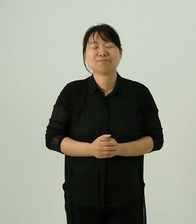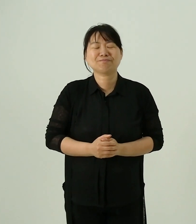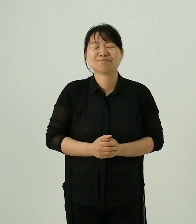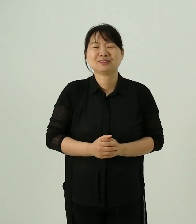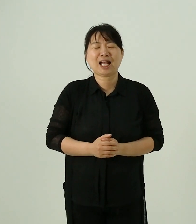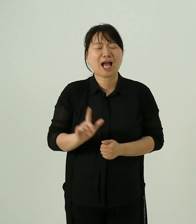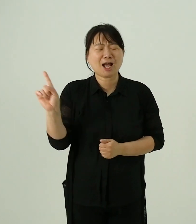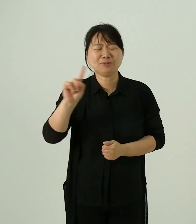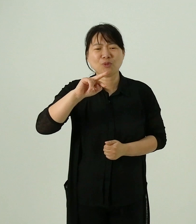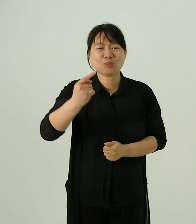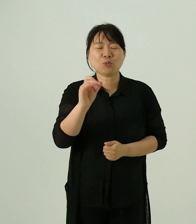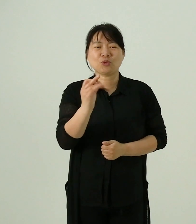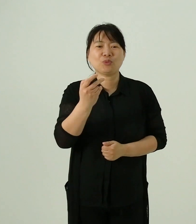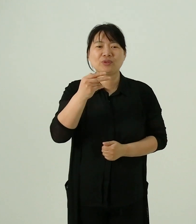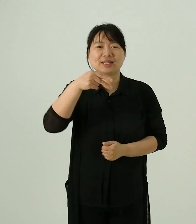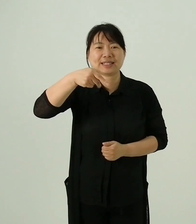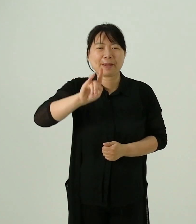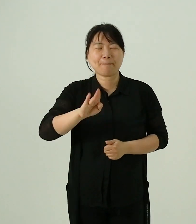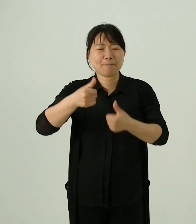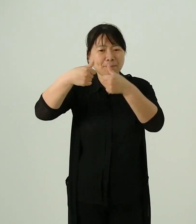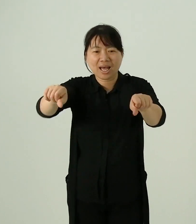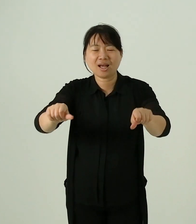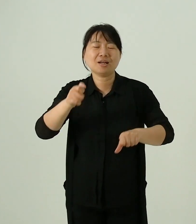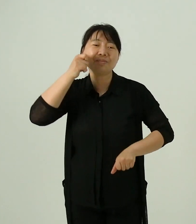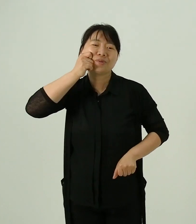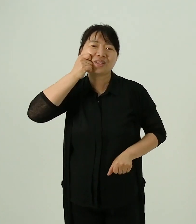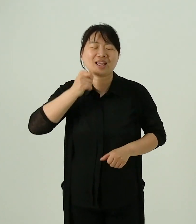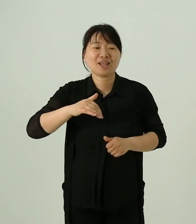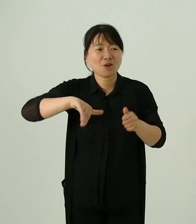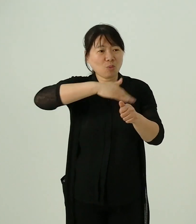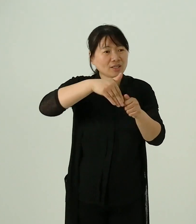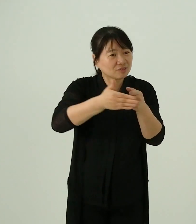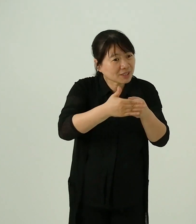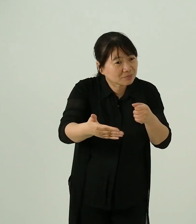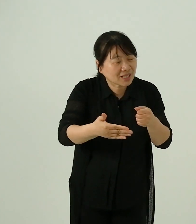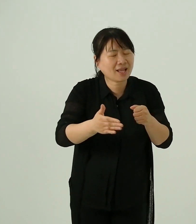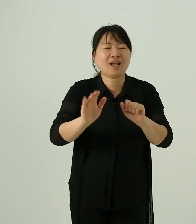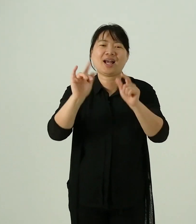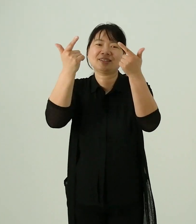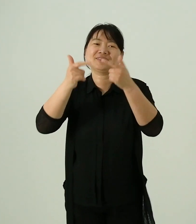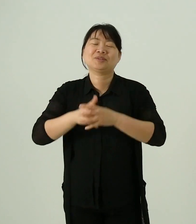감당하지 못했어요. 평안한 환경 때문에 그랬나요? 아니에요.